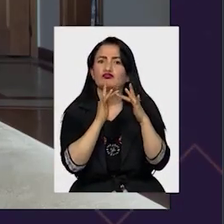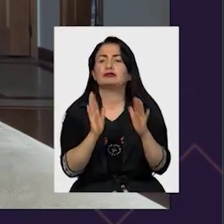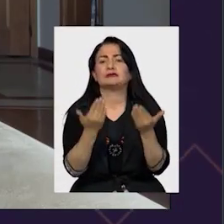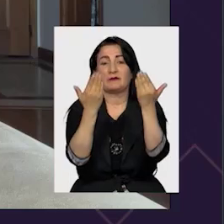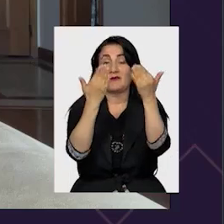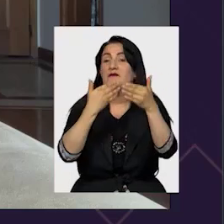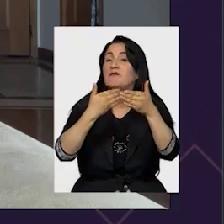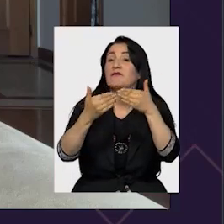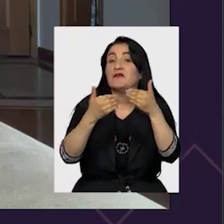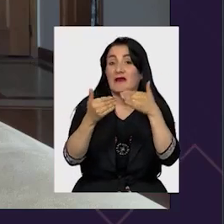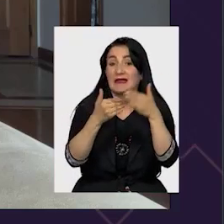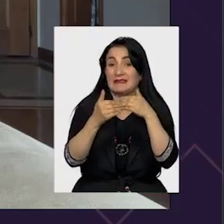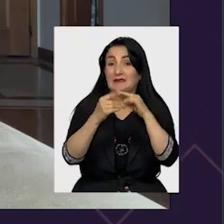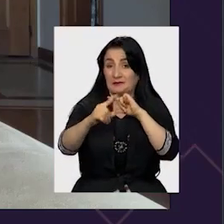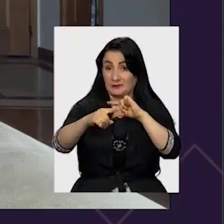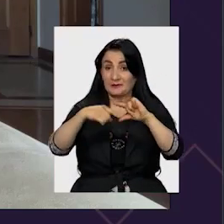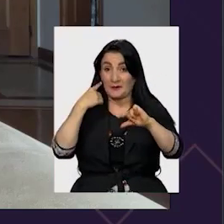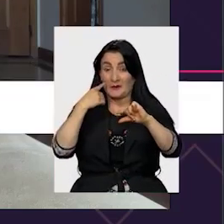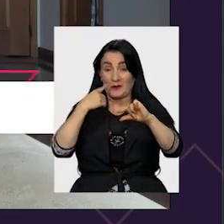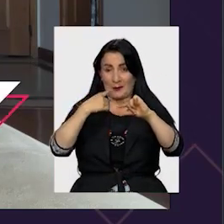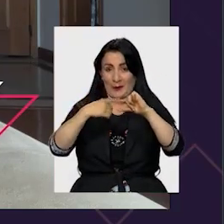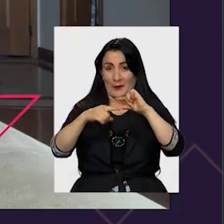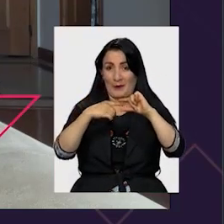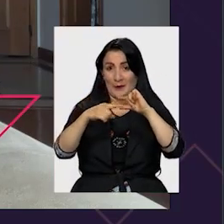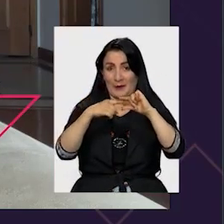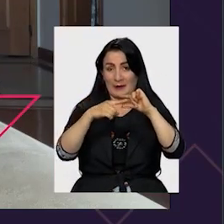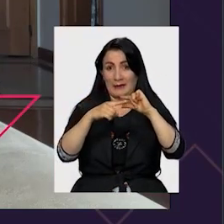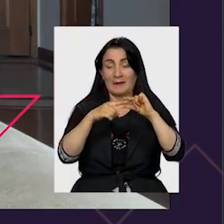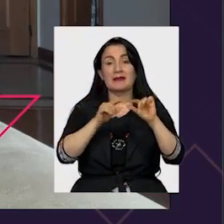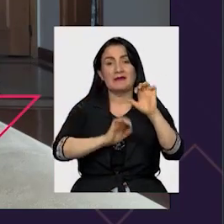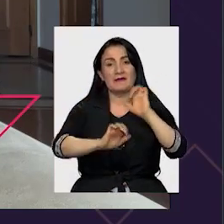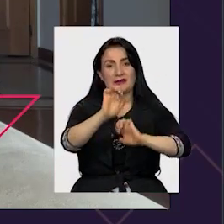muy fácil. Nos pueden escribir al correo electrónico